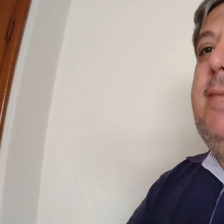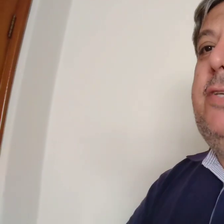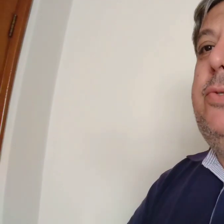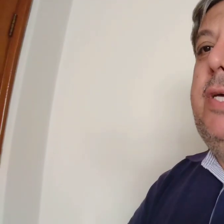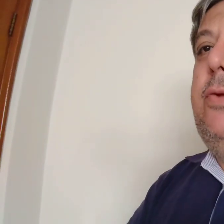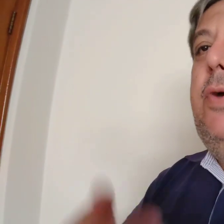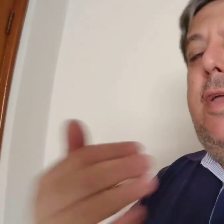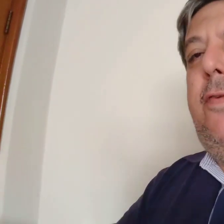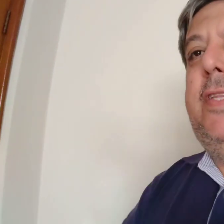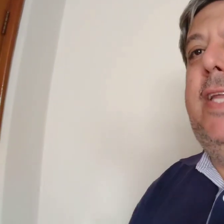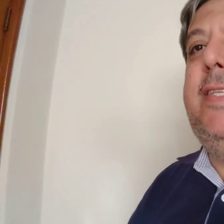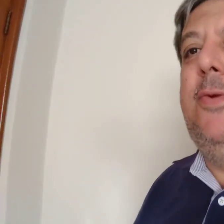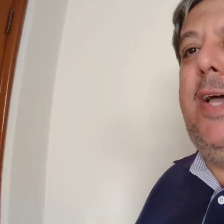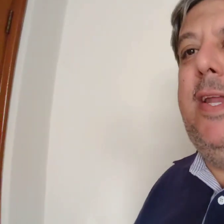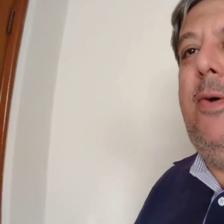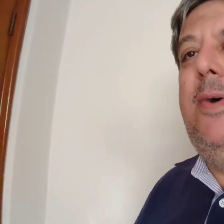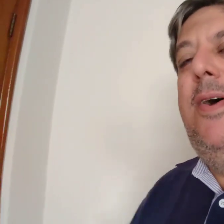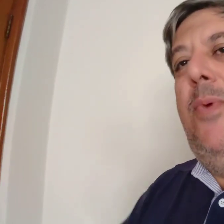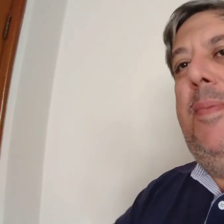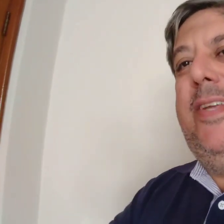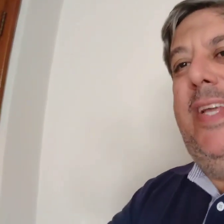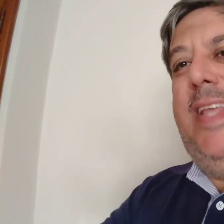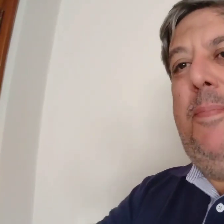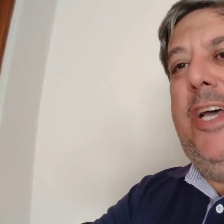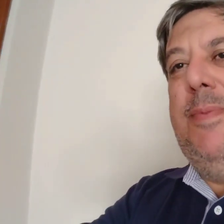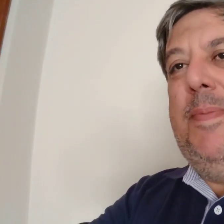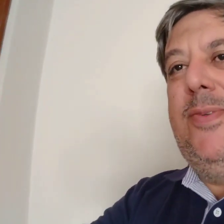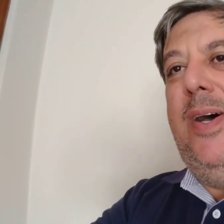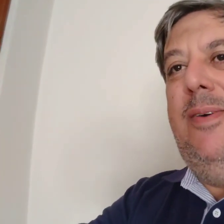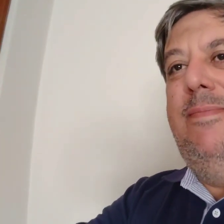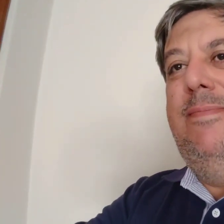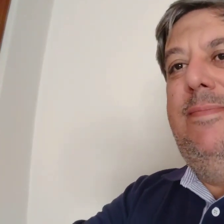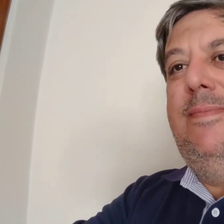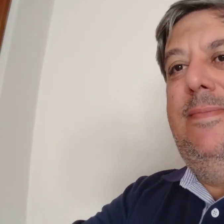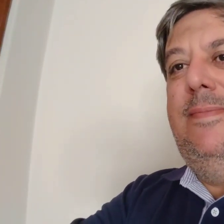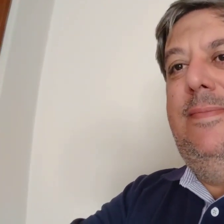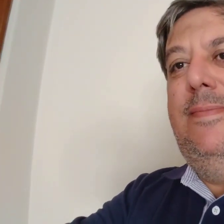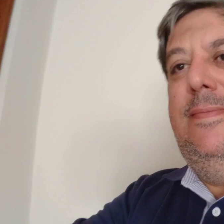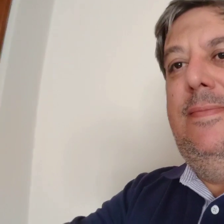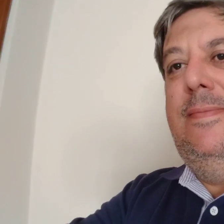para você estar ajudando e fortalecendo o canal. Um abraço e até a próxima, pessoal.